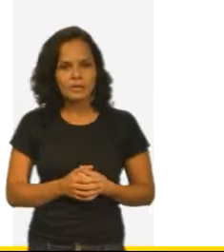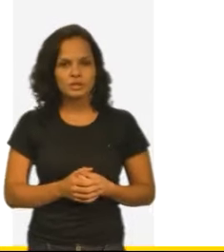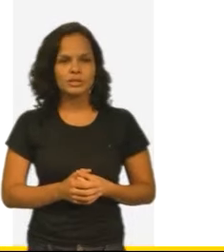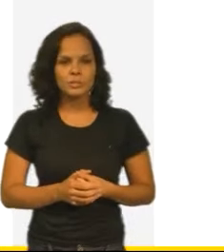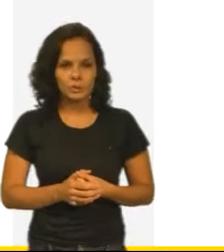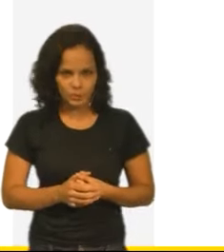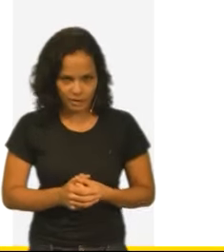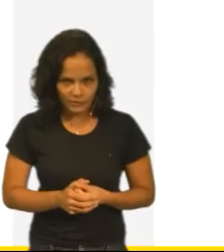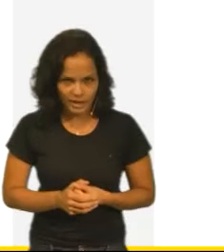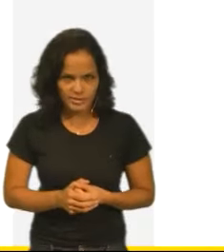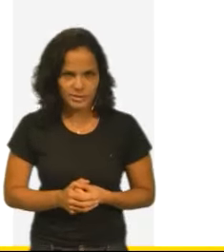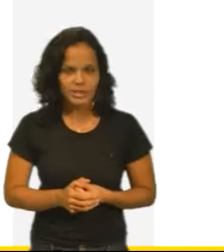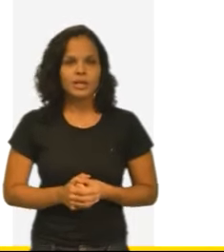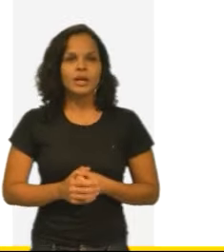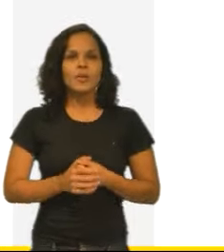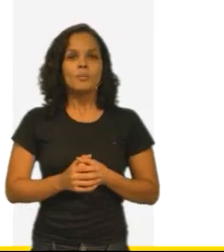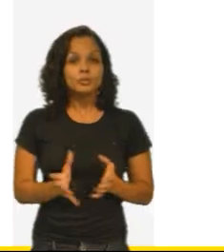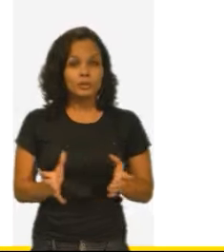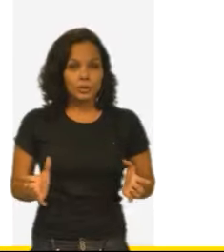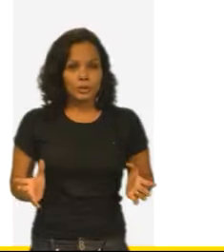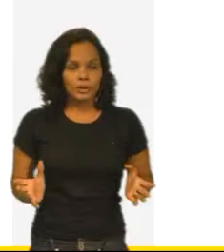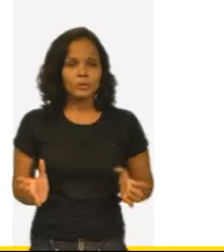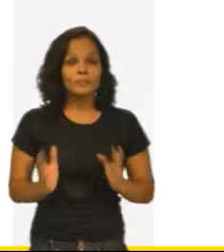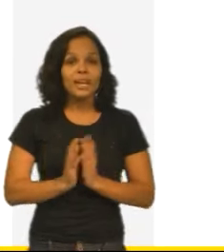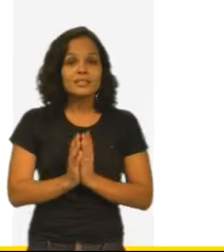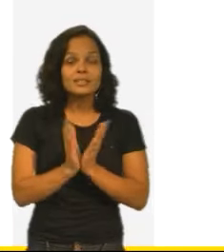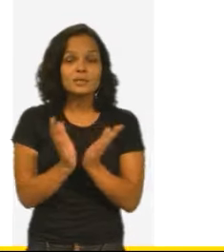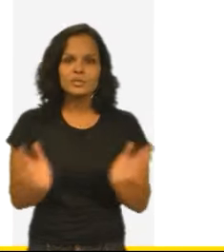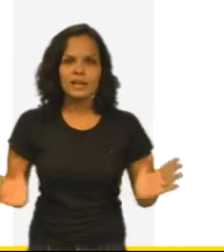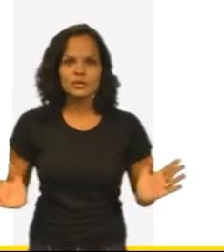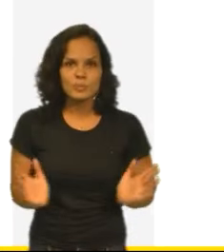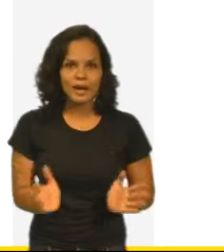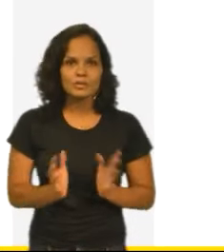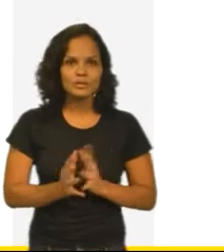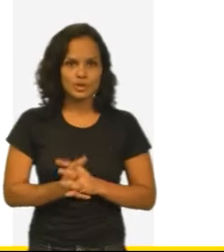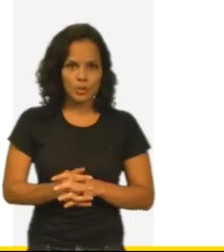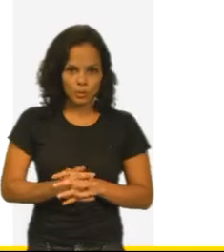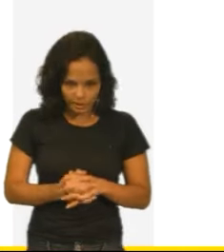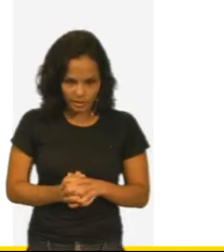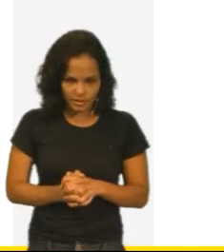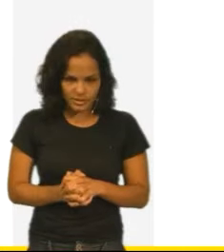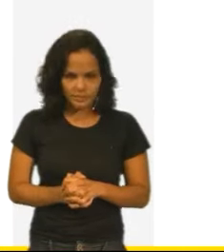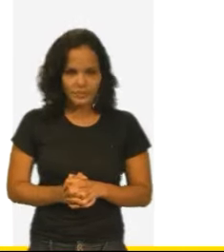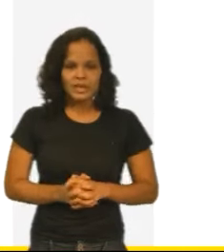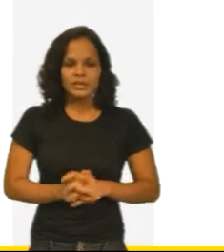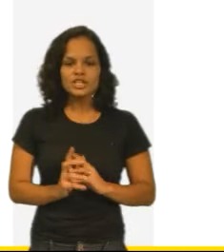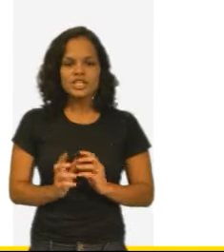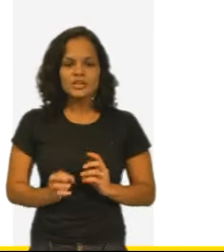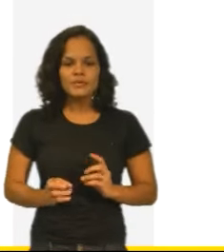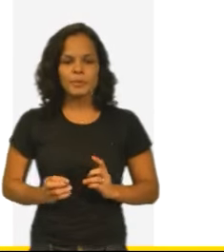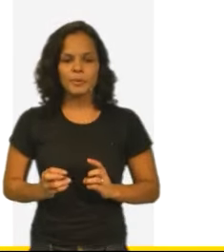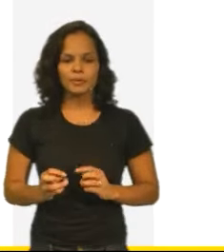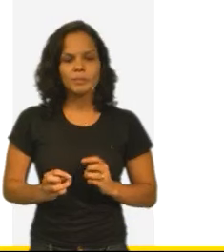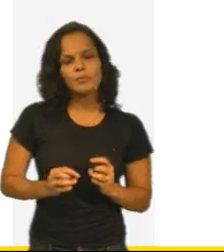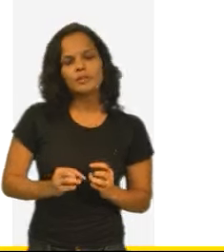semântico atribuído à frase. Muito tranquilo. Esses são os casos básicos de concordância. Tem gente que vai me perguntar,